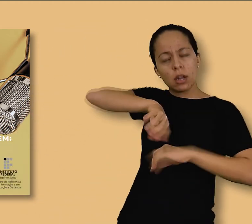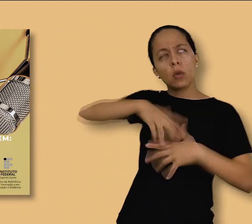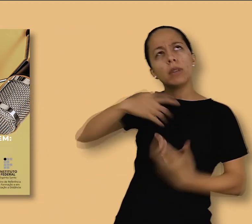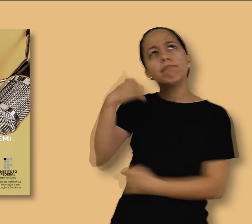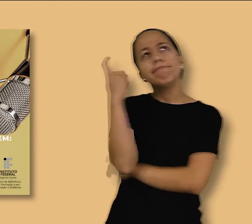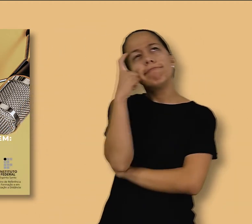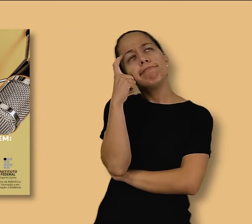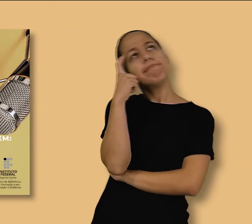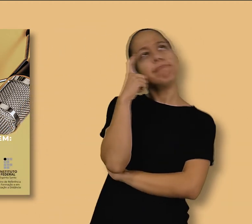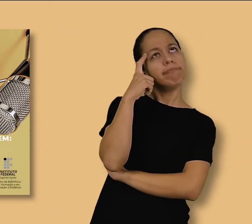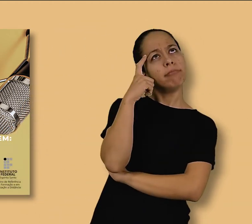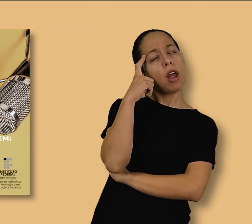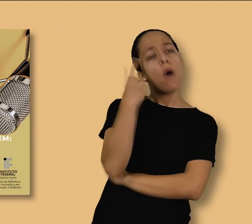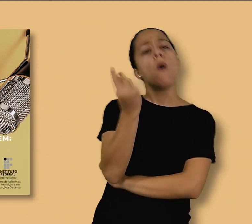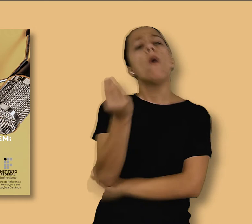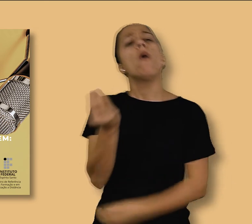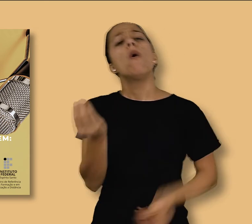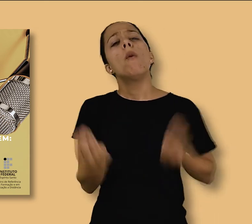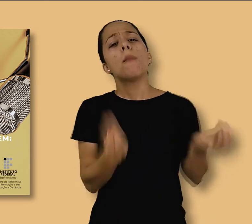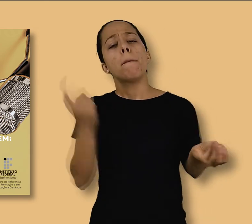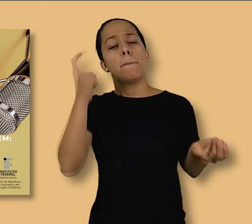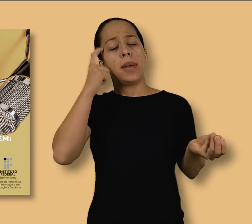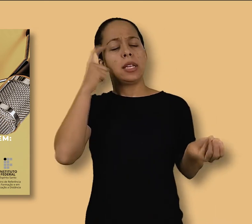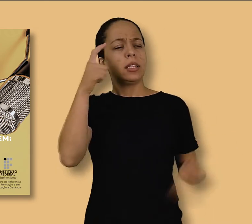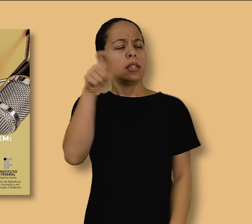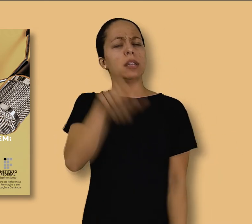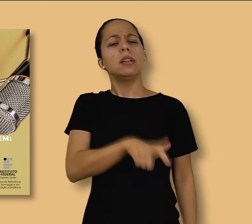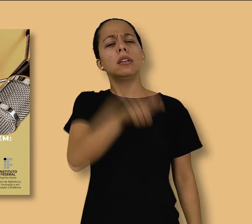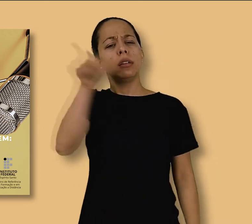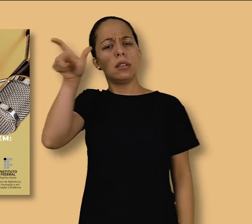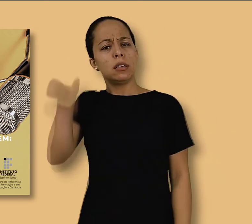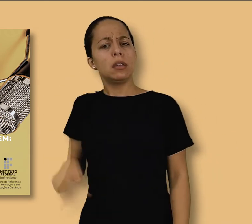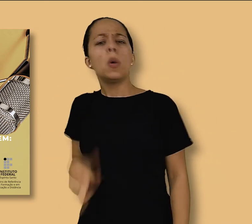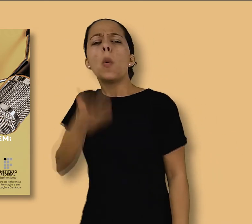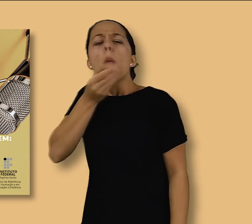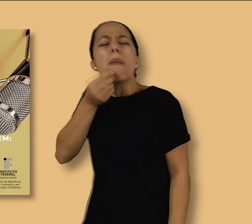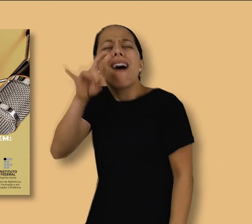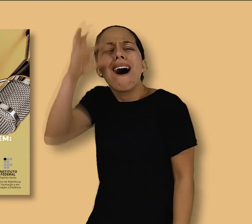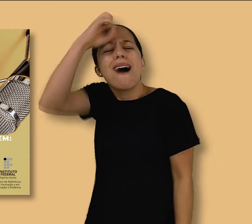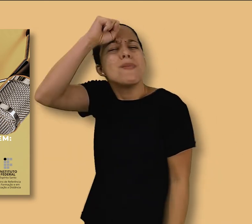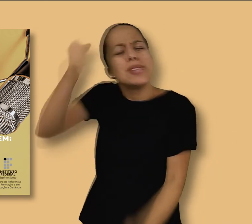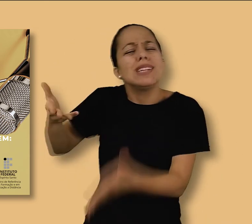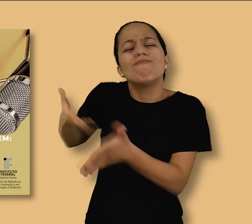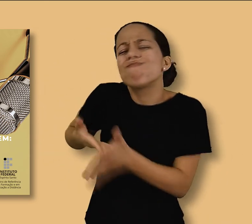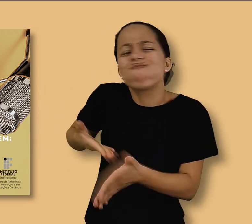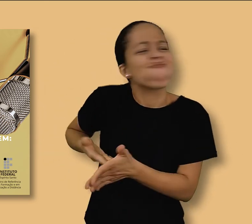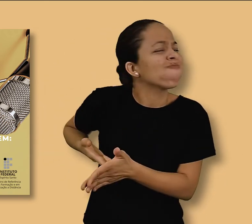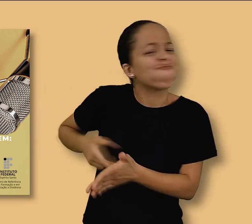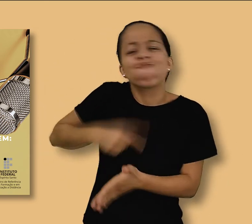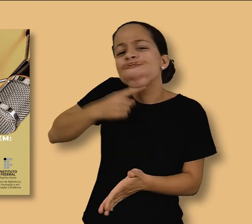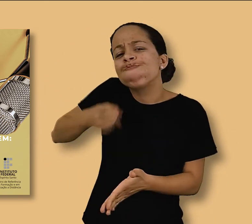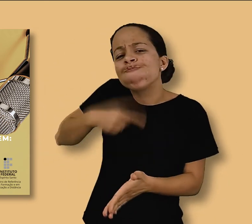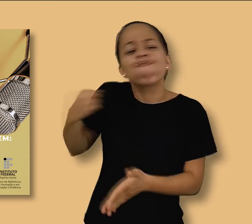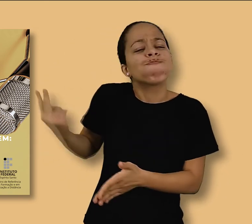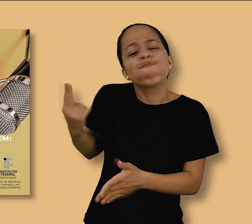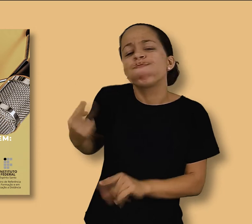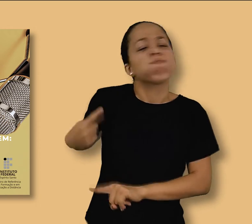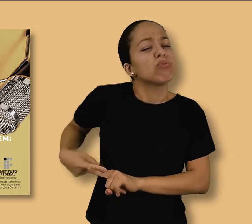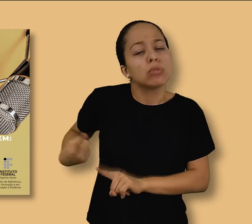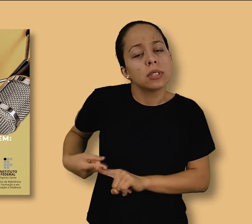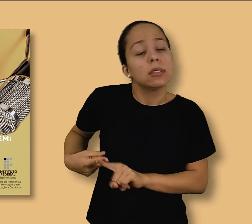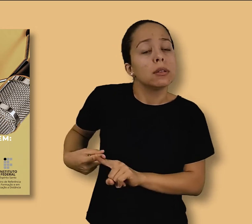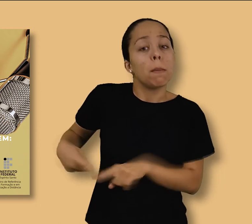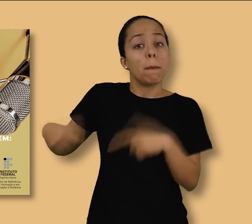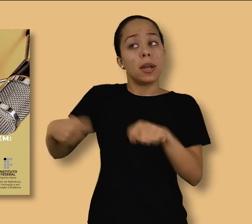essas respostas às indagações do o João aprendi que eu fiz anteriormente do jeito que elas são apresentadas